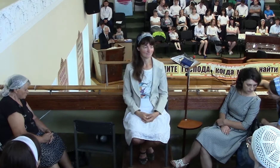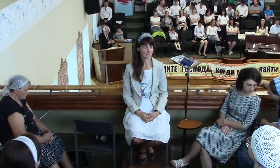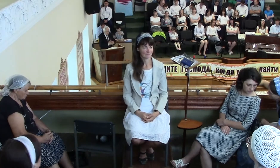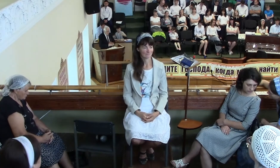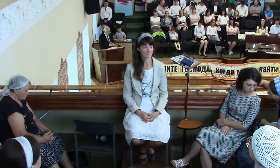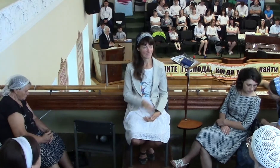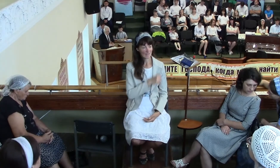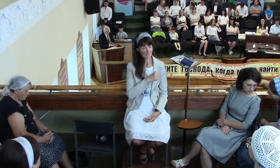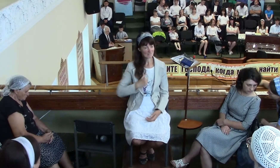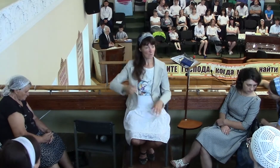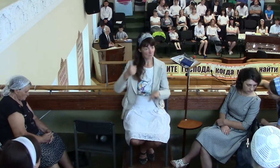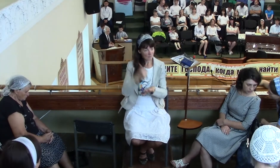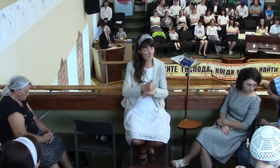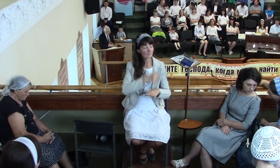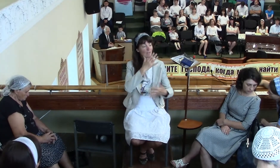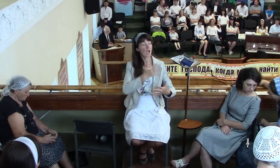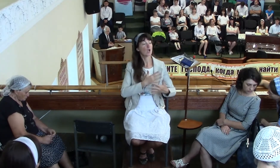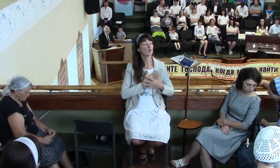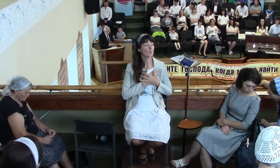Самая главная любовь, не характер.